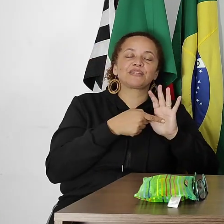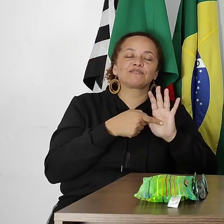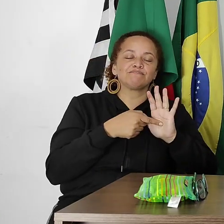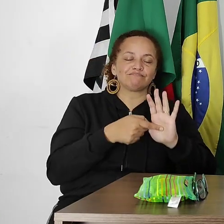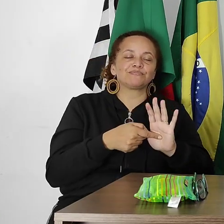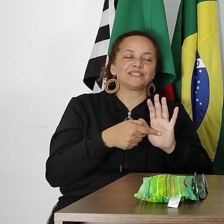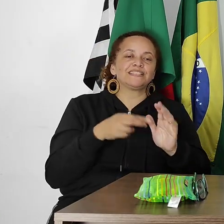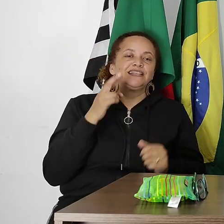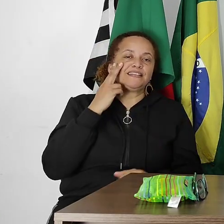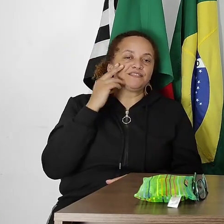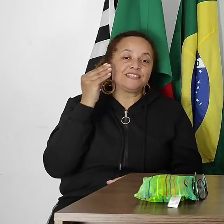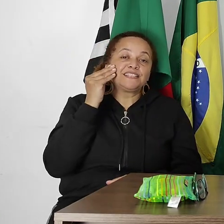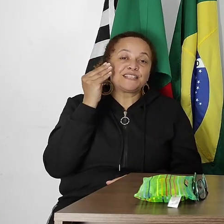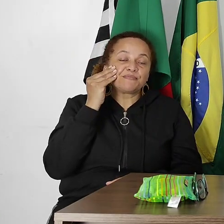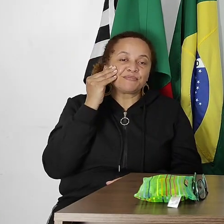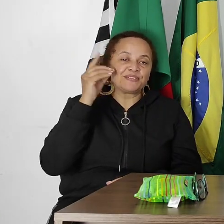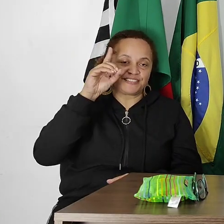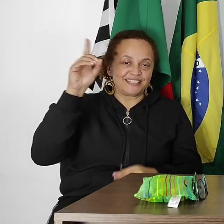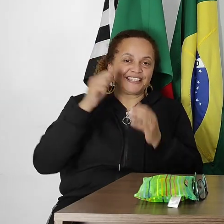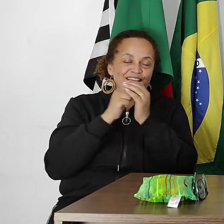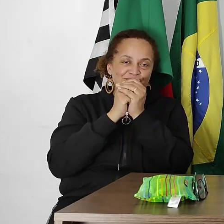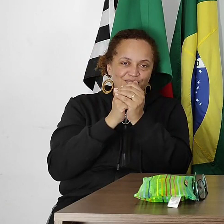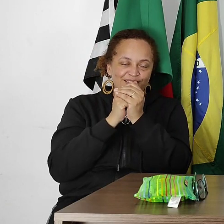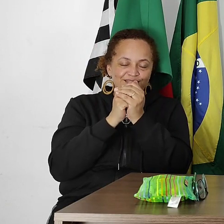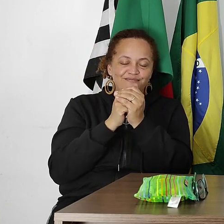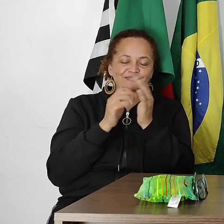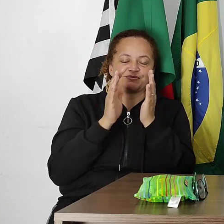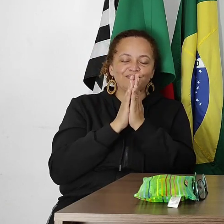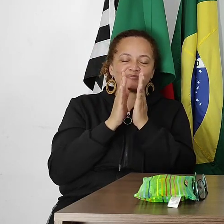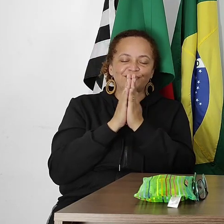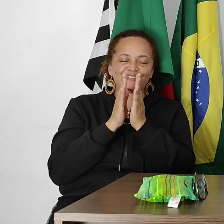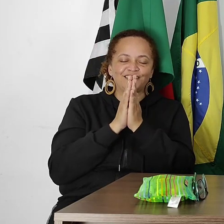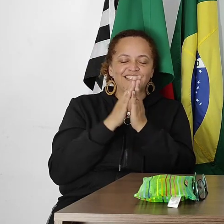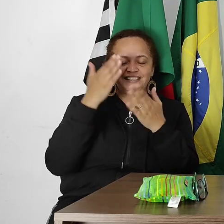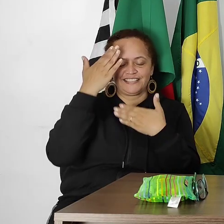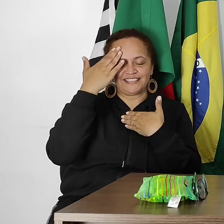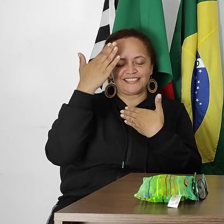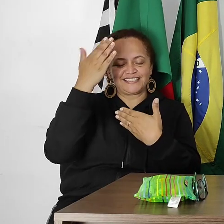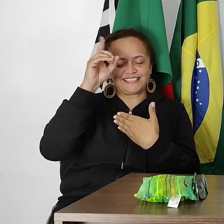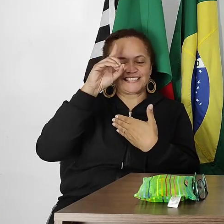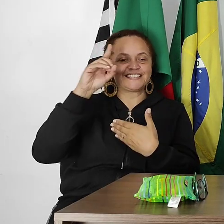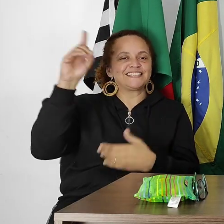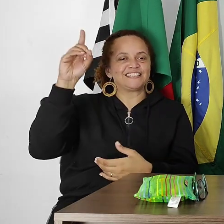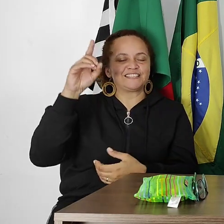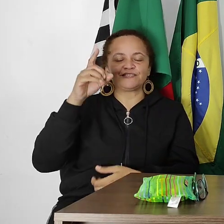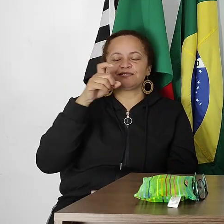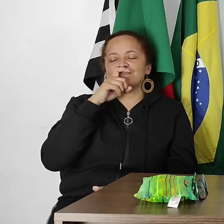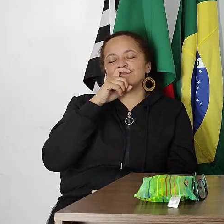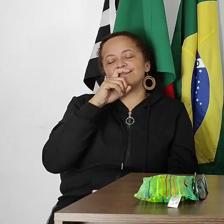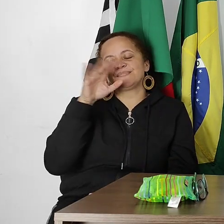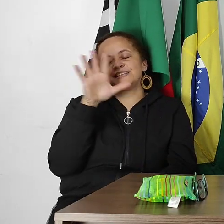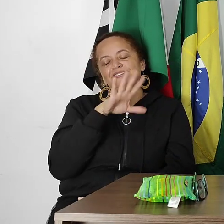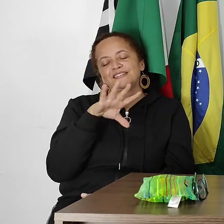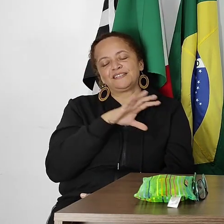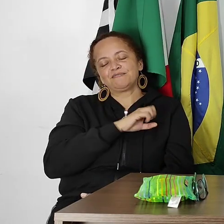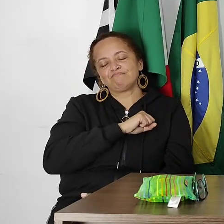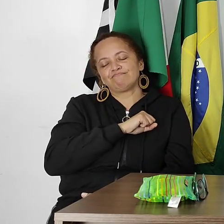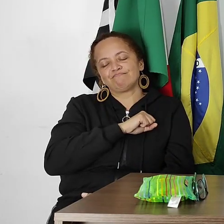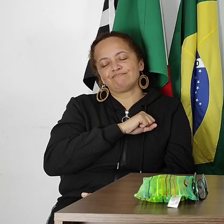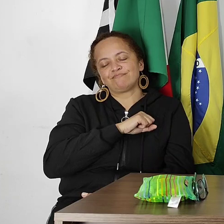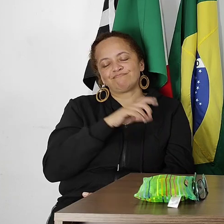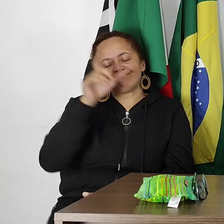dele. Amém? Vamos orar, agradecer mais uma vez a Deus, né? Pai amado, Pai querido,